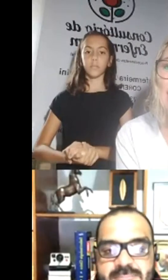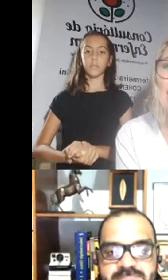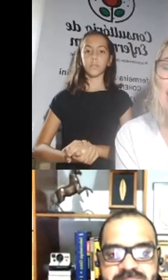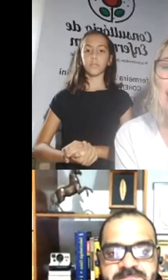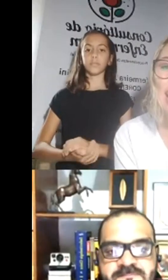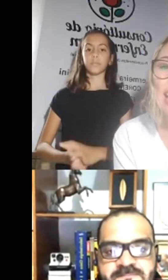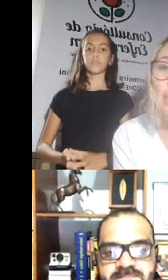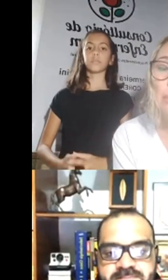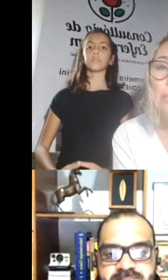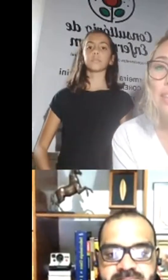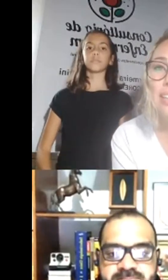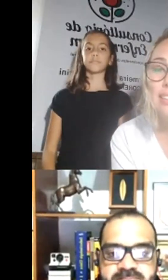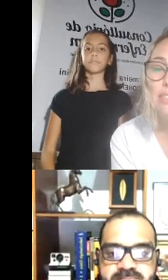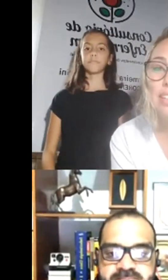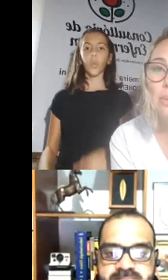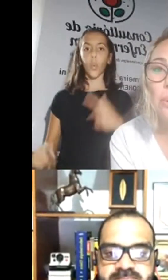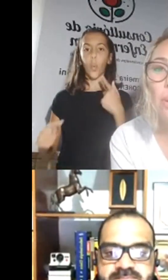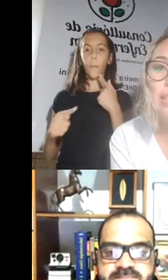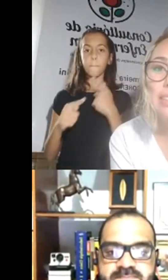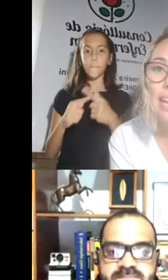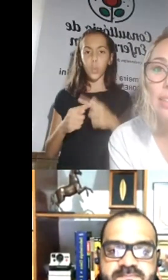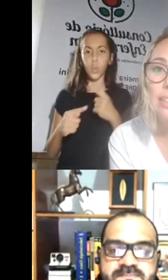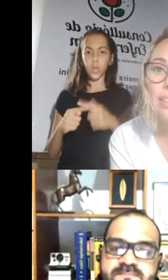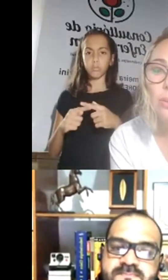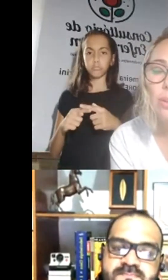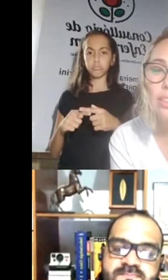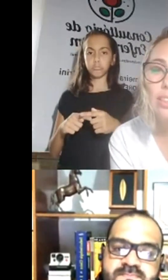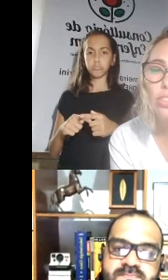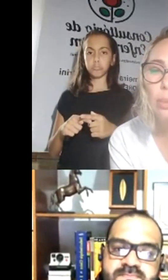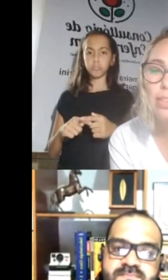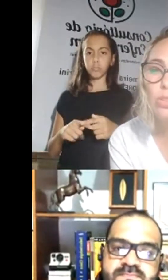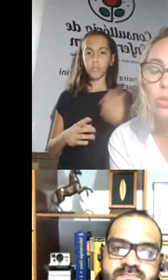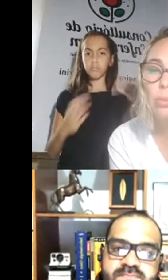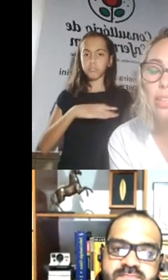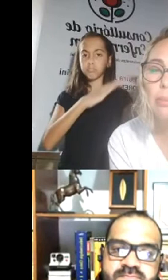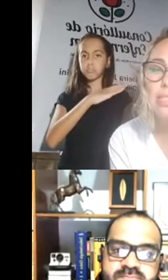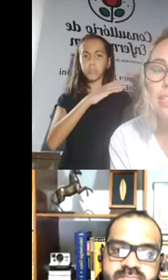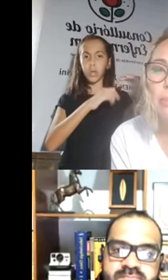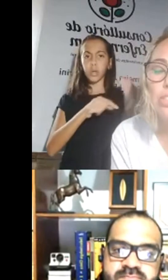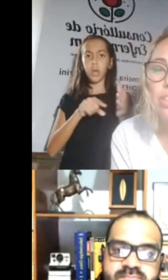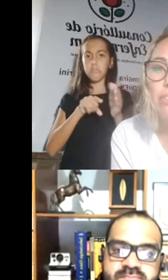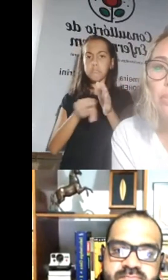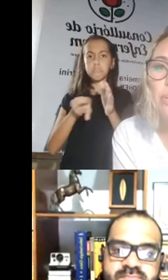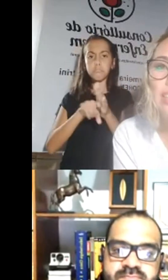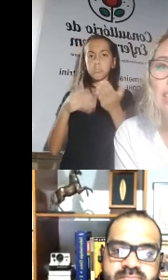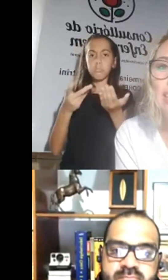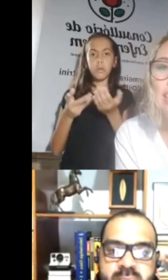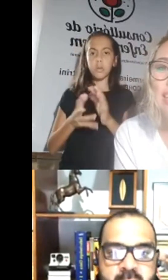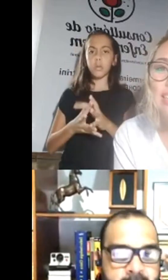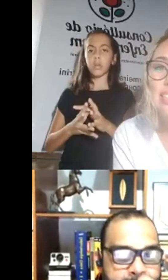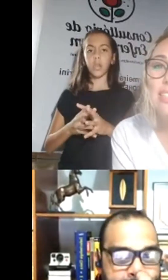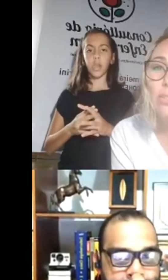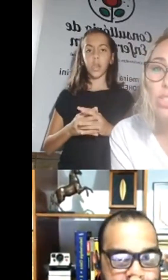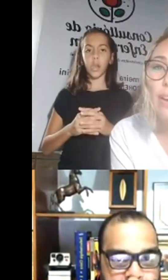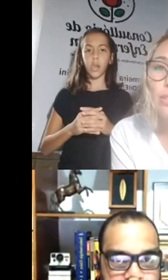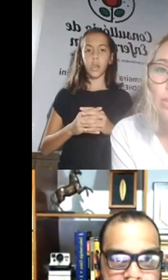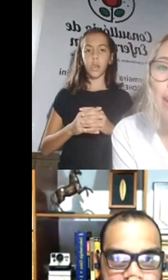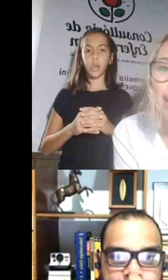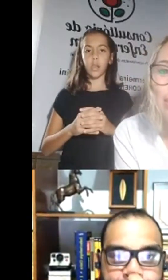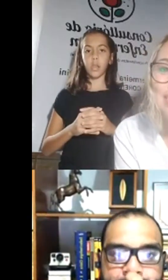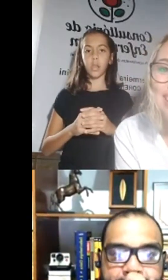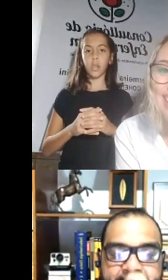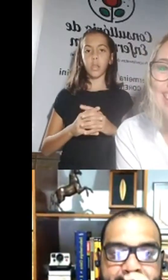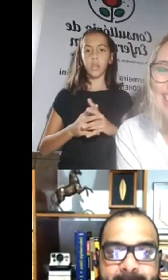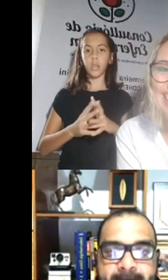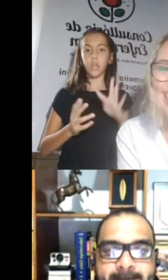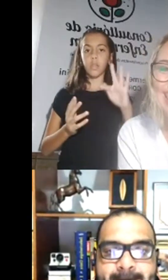bacana. Até porque teve até um comentário anterior aqui, que já passou, não me lembro exatamente quem foi, que existem os falsos